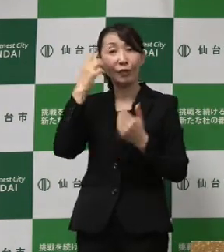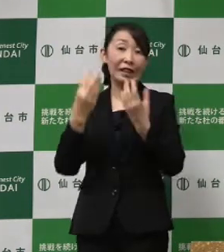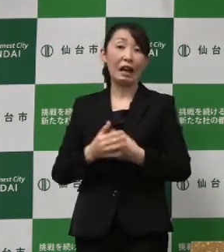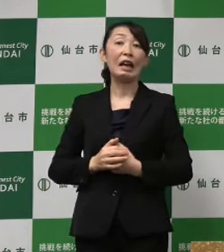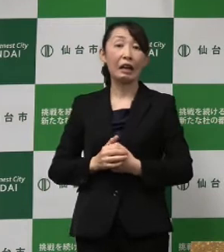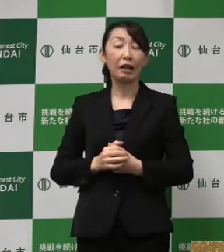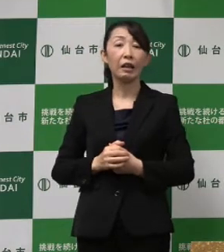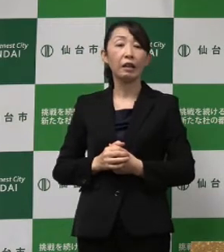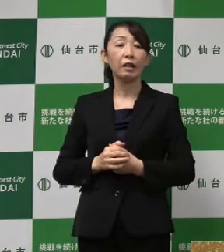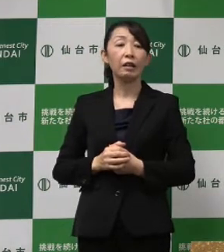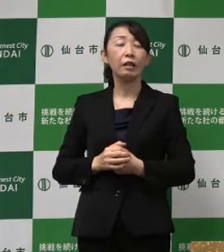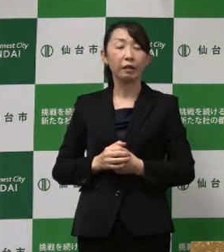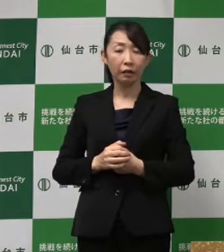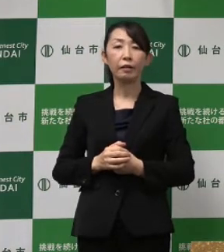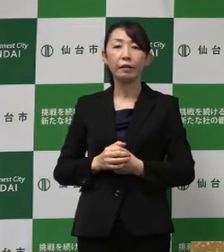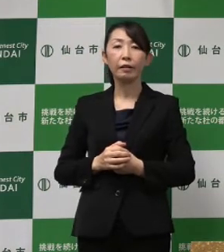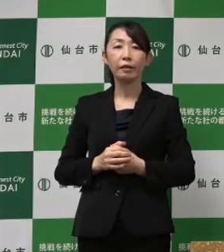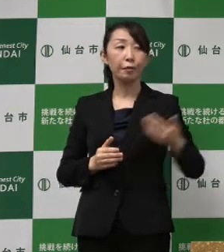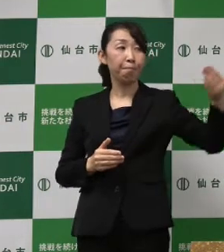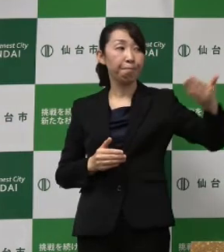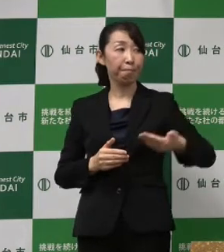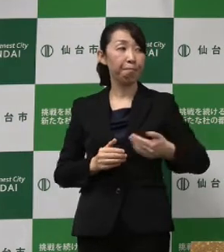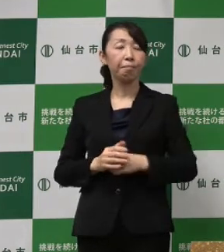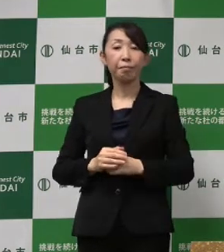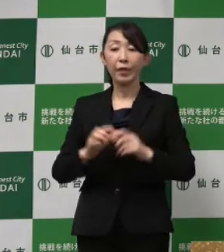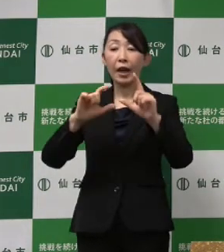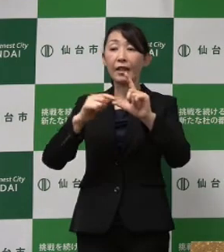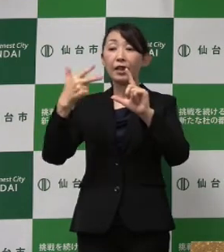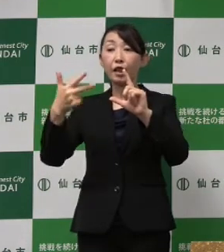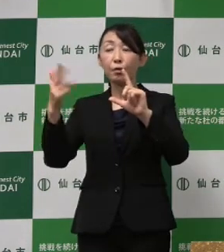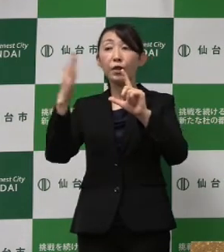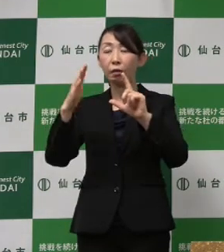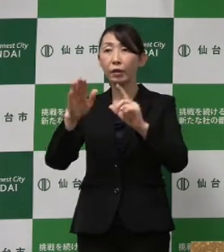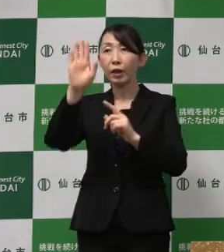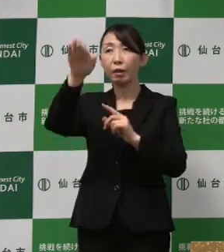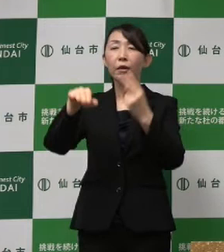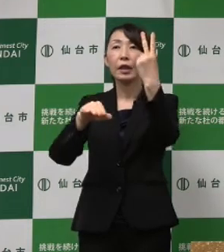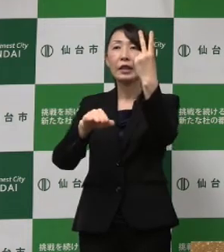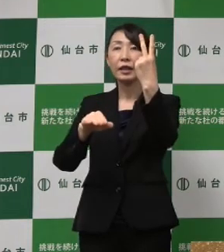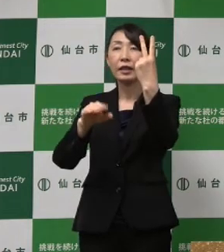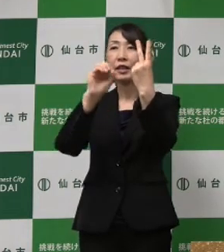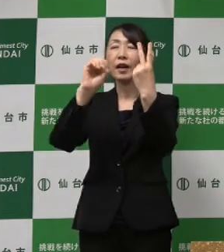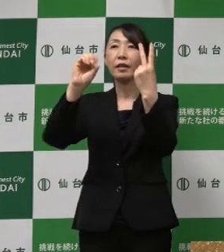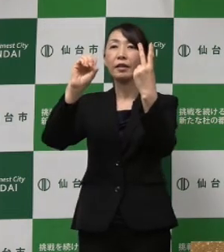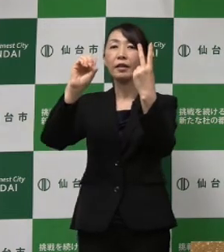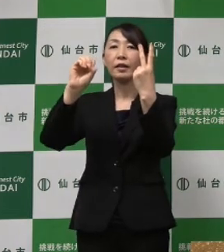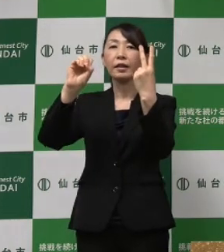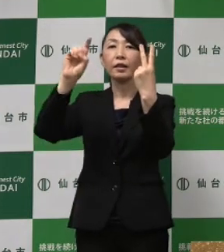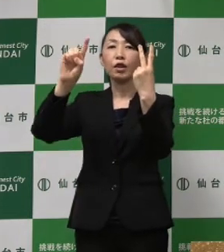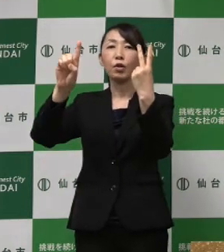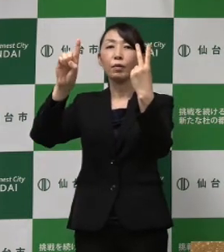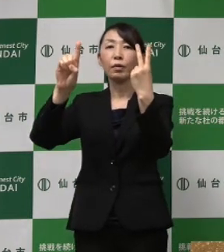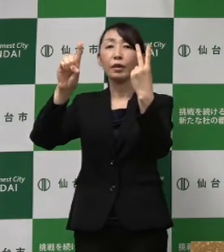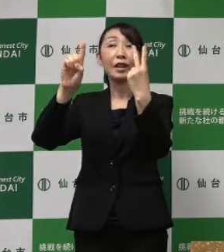あと、先ほどの質問にもあったんですけども、G7 ではなくて2019年の G20 のことですけれども、残念ながら